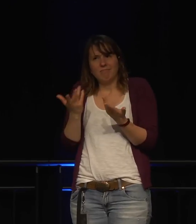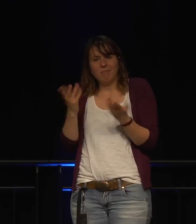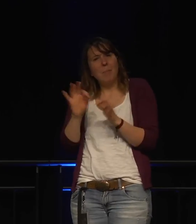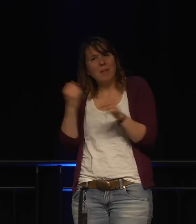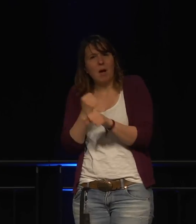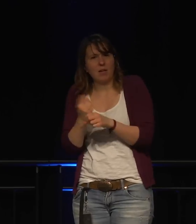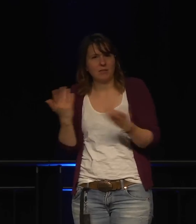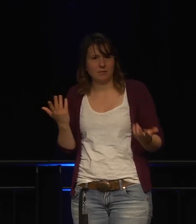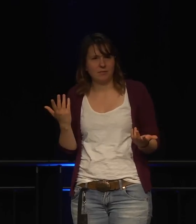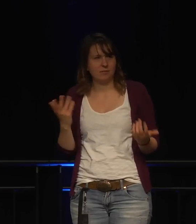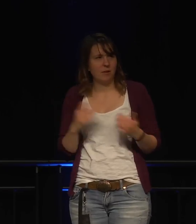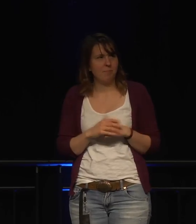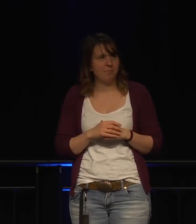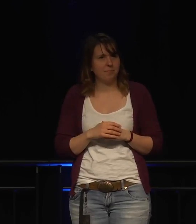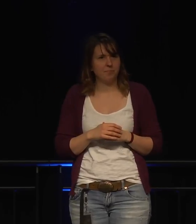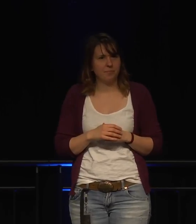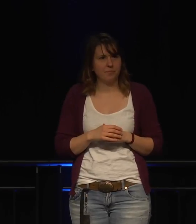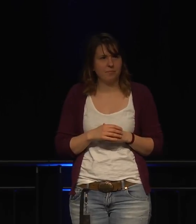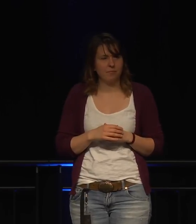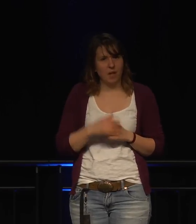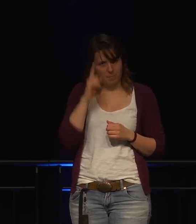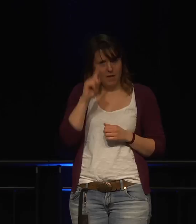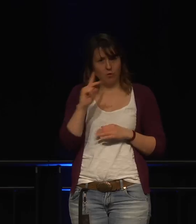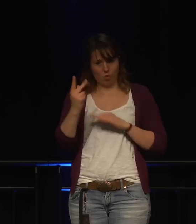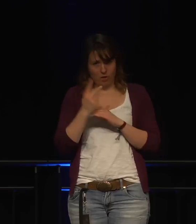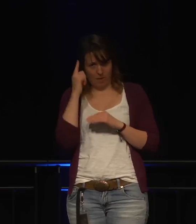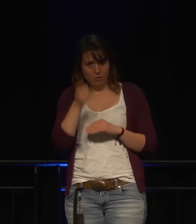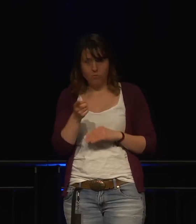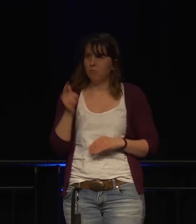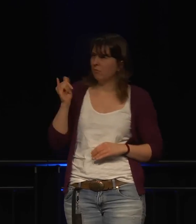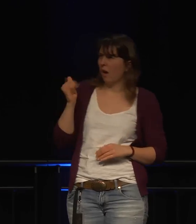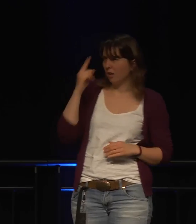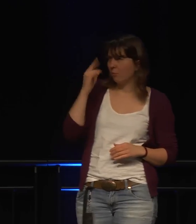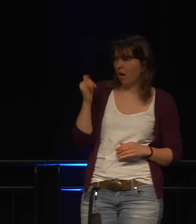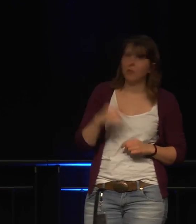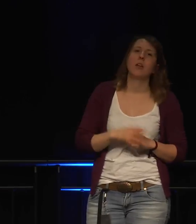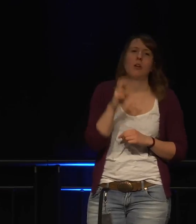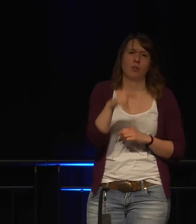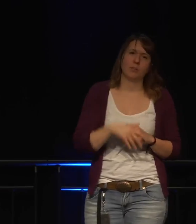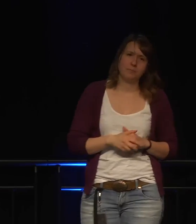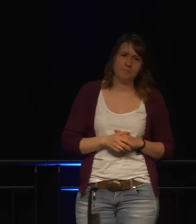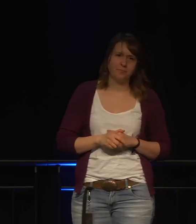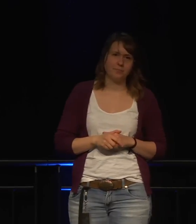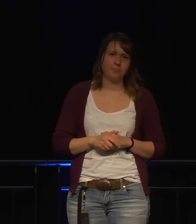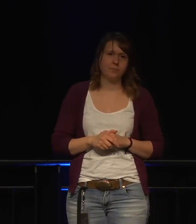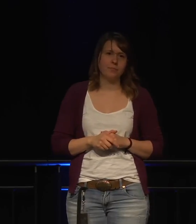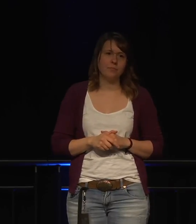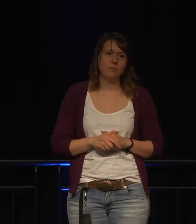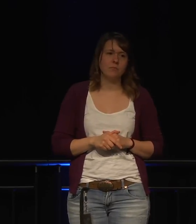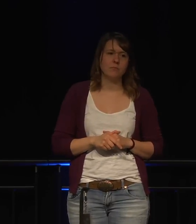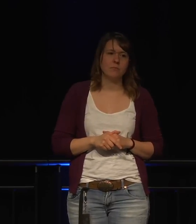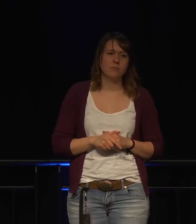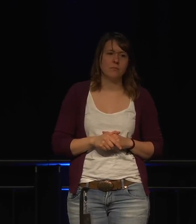más? Lo que nosotros, ¿quién? ¿Los consumidores? Sí, básicamente. Bueno,